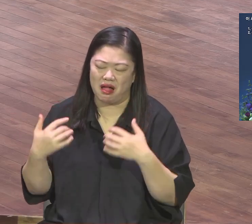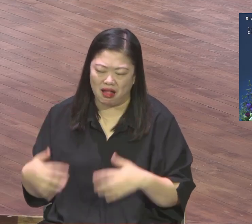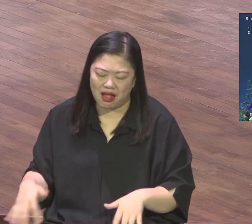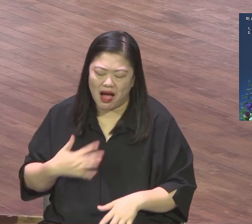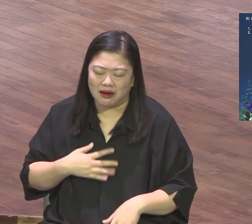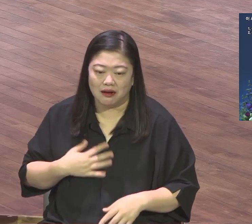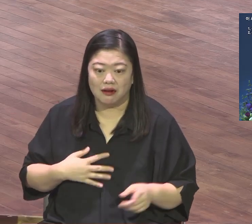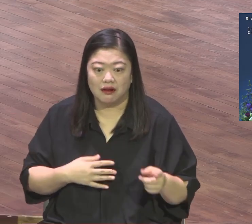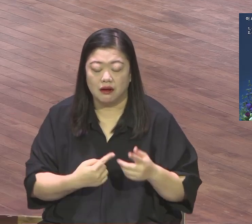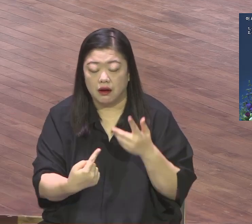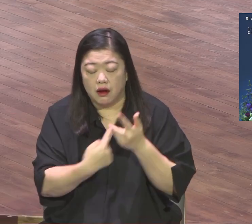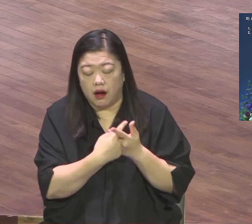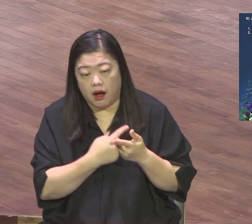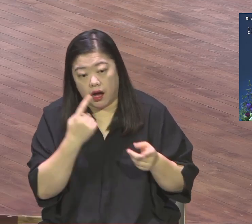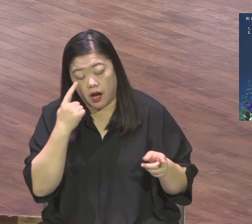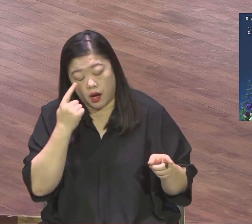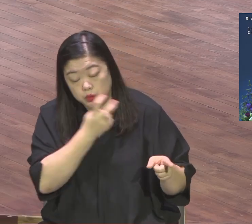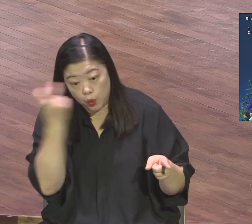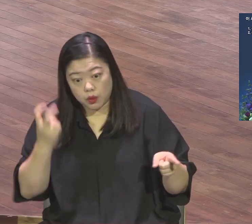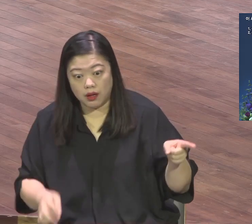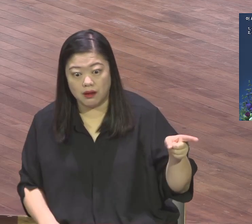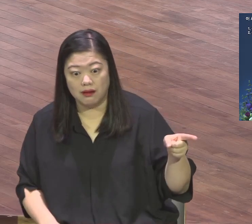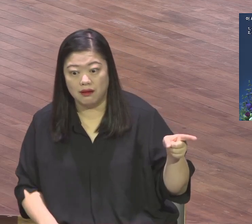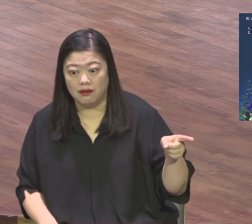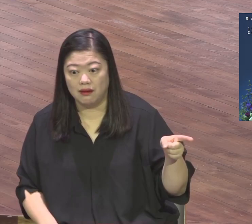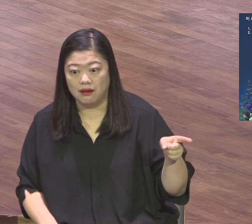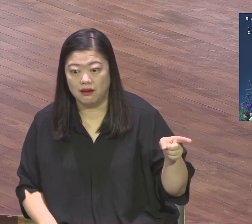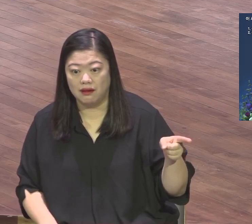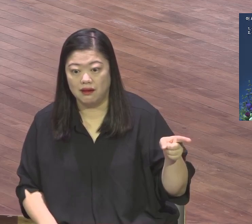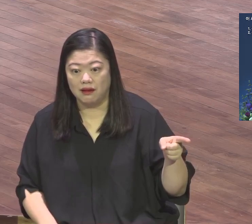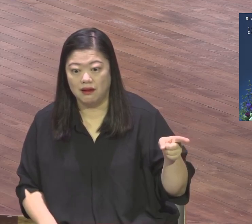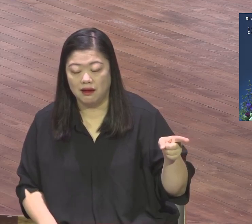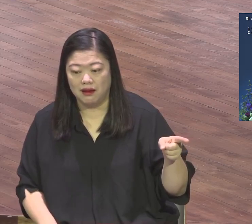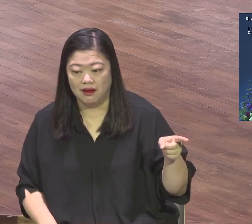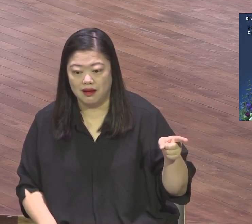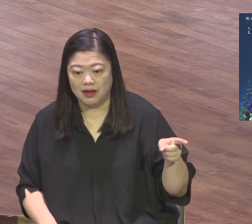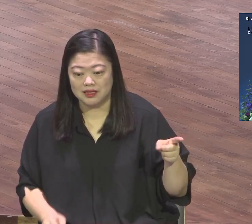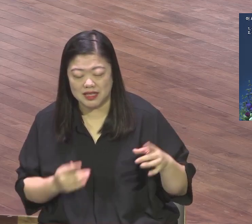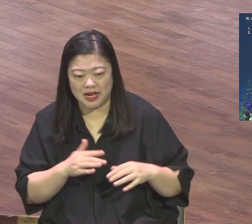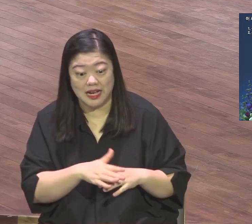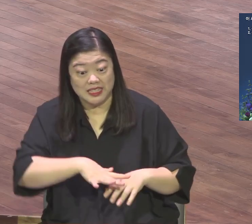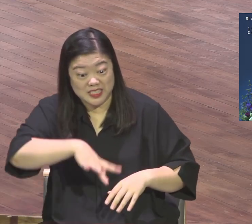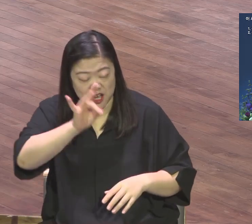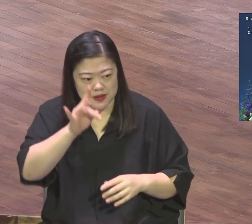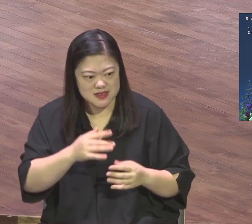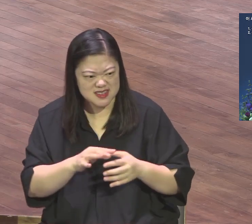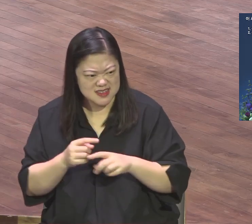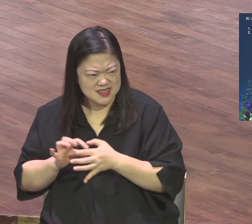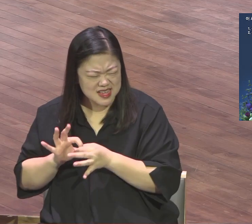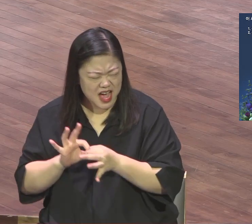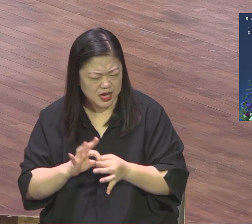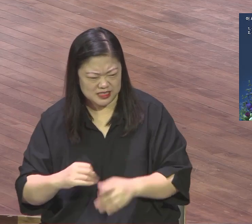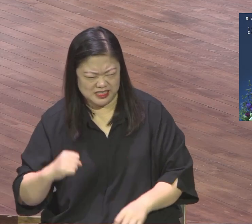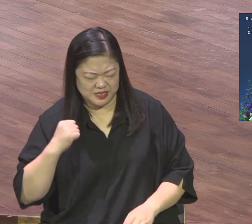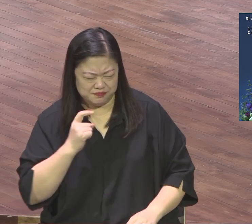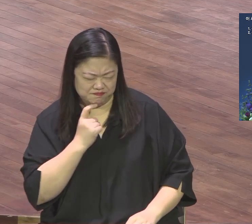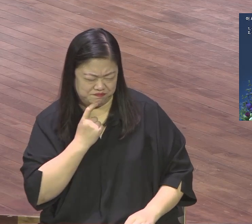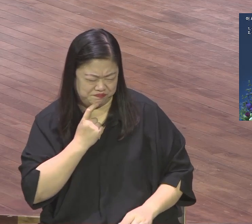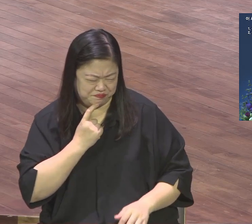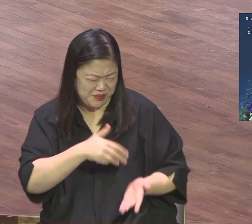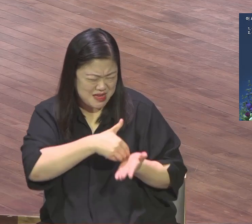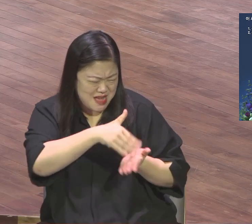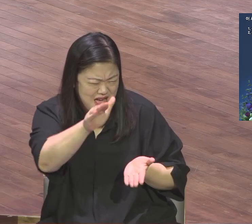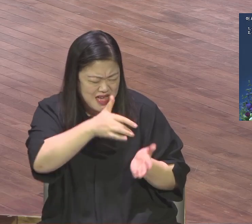하다가 안 할 거다. 내 좀 찾아오다가 내가 계속 방황하면 아마 몇 번 하다 포기할 거다. 다 알고 있어.